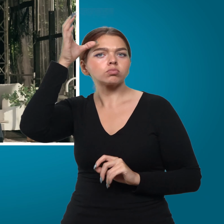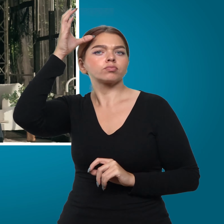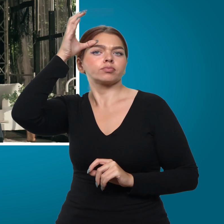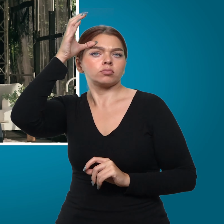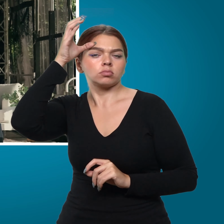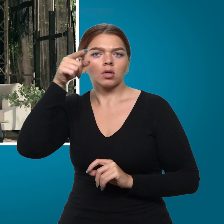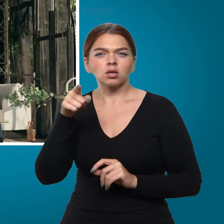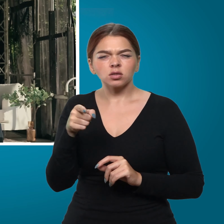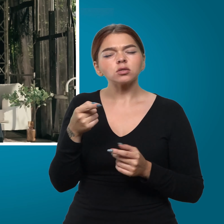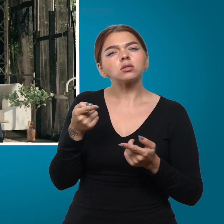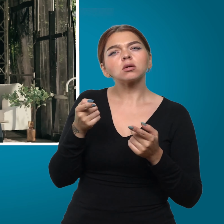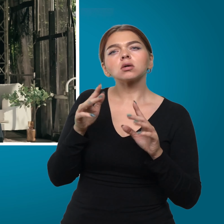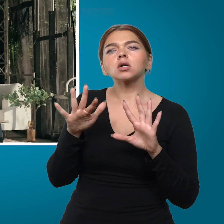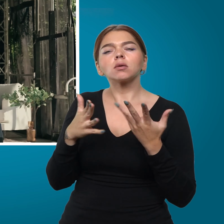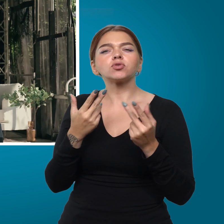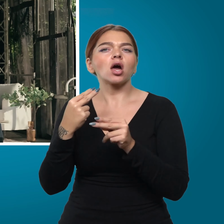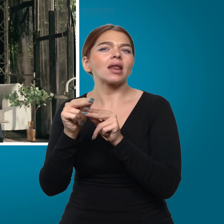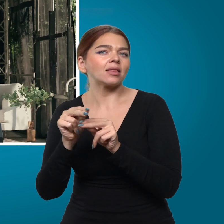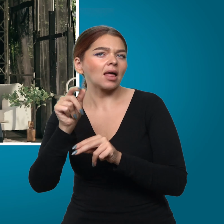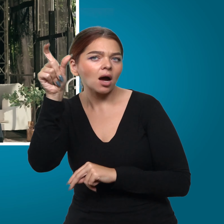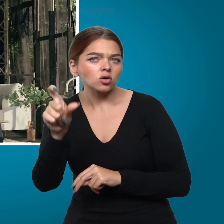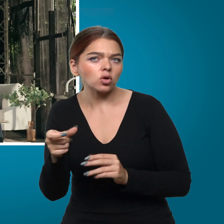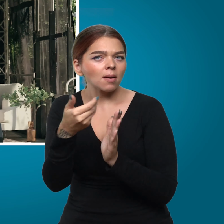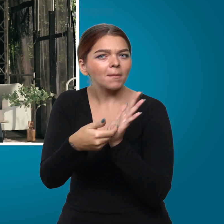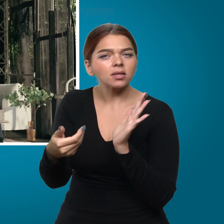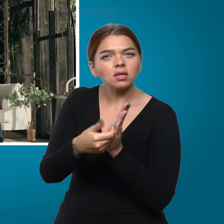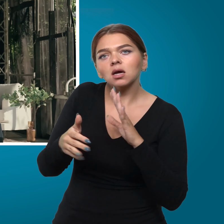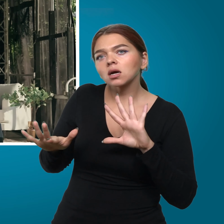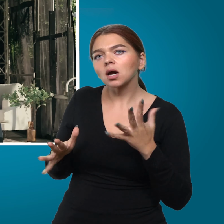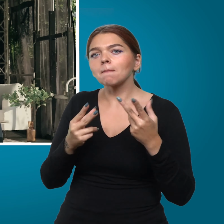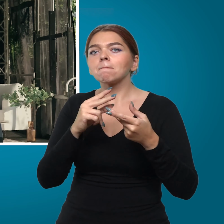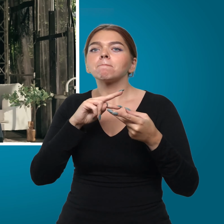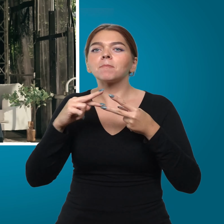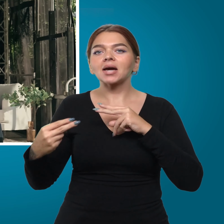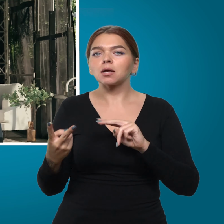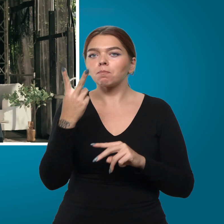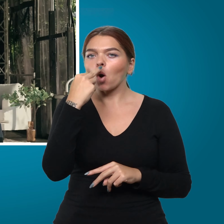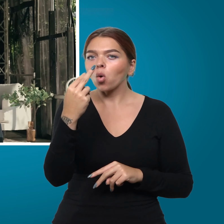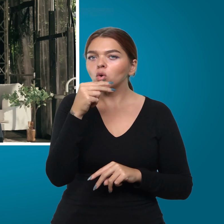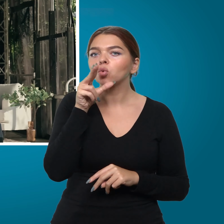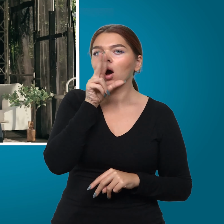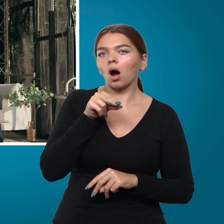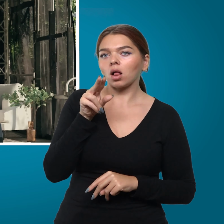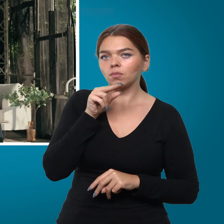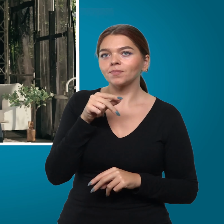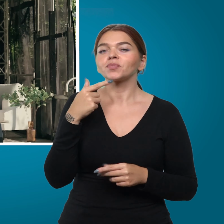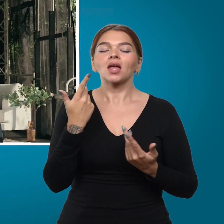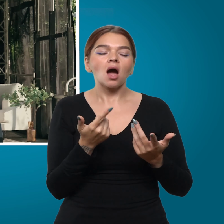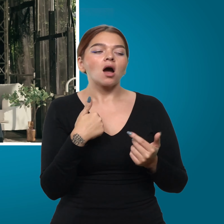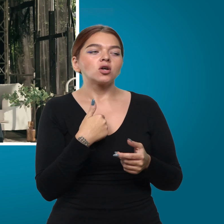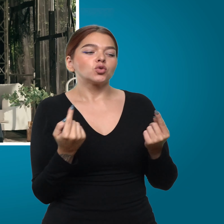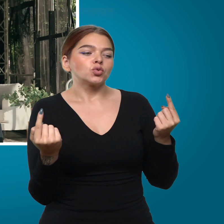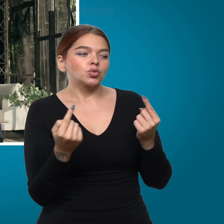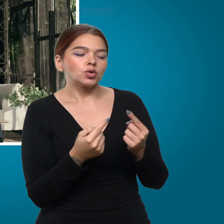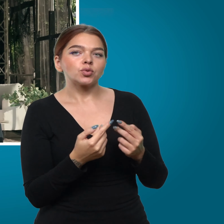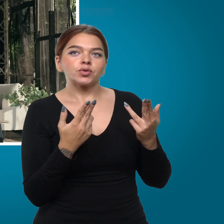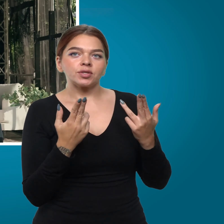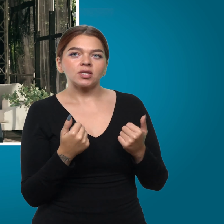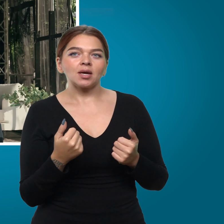ten kažkokios konkrečios muzikos. Tokie labai formuluotės ir visa kita atrodo labai brandžių žmonių.